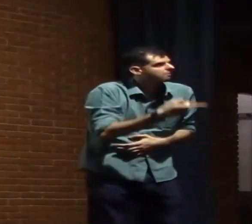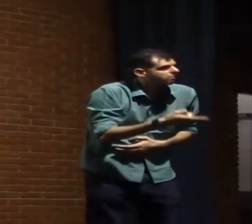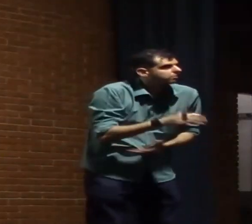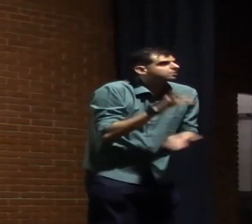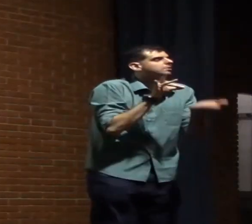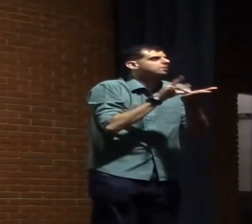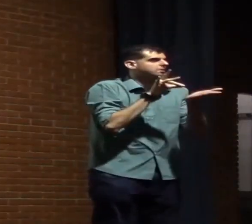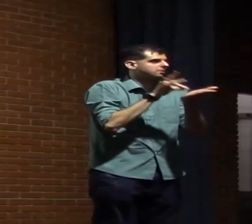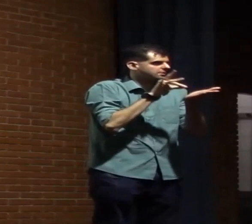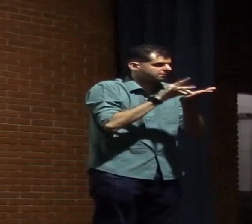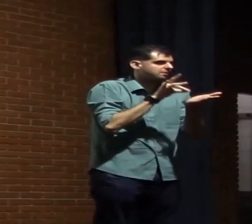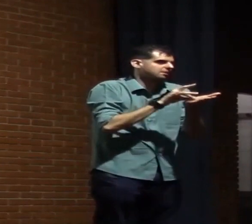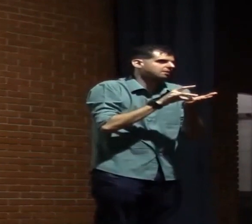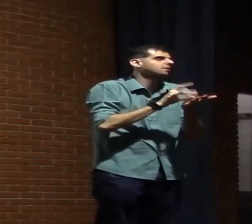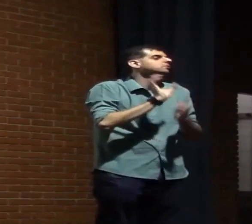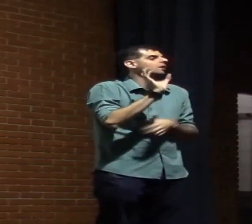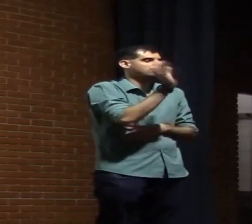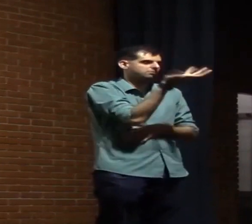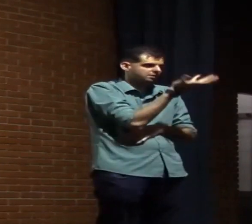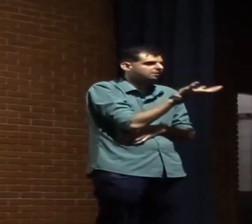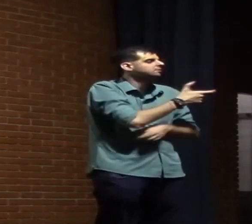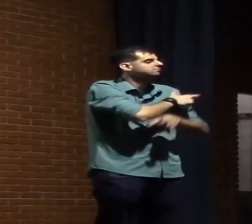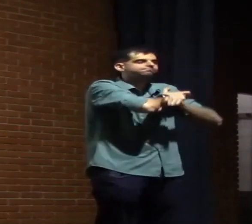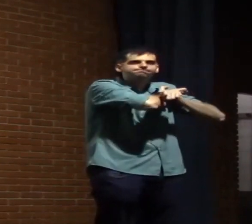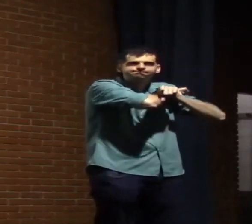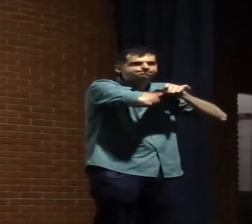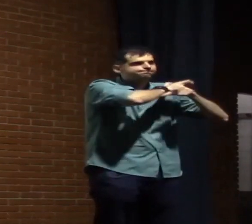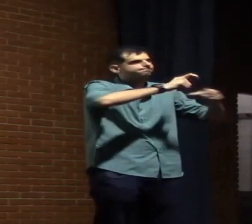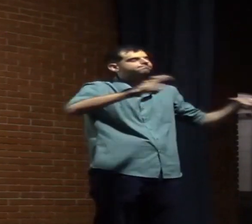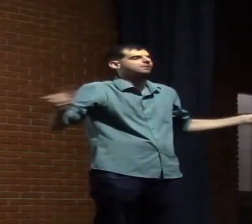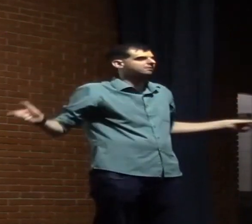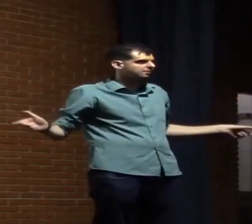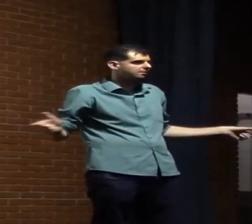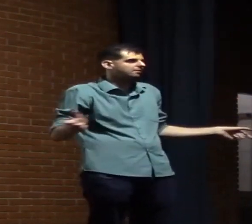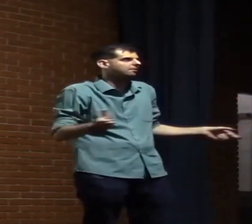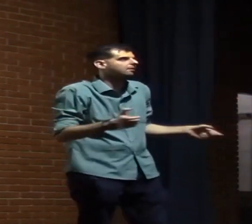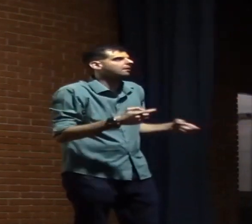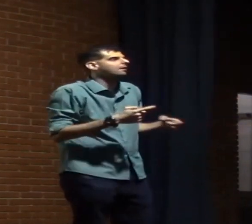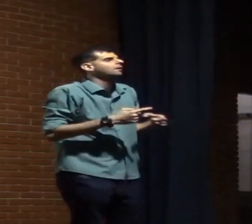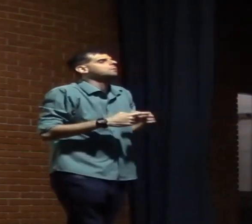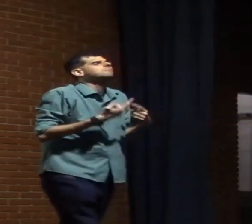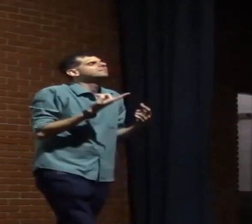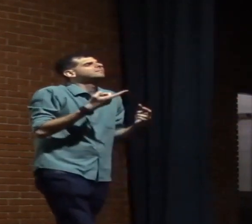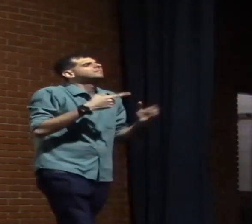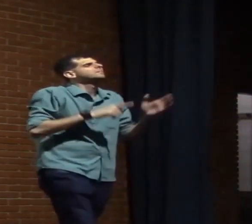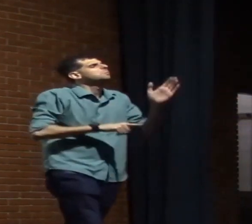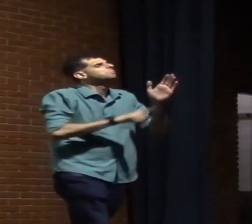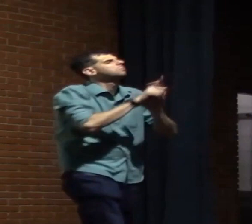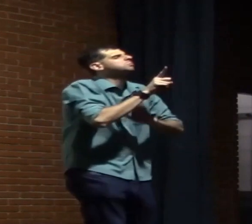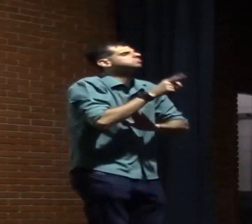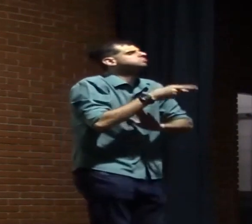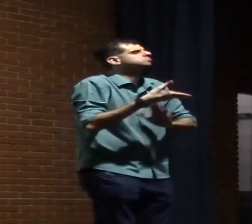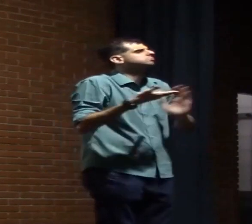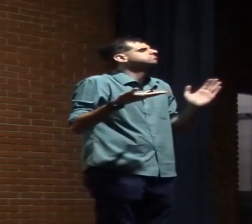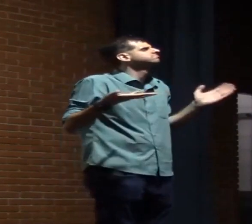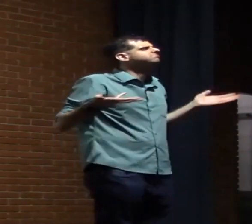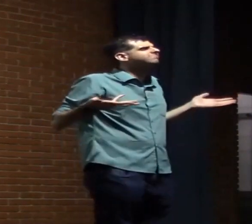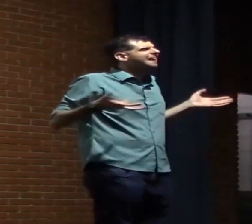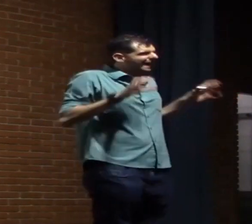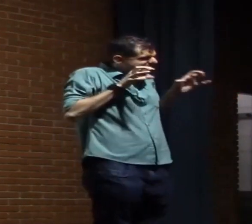vocês viram só? E isso é verdade, isso é verdade, acontece com a maioria dos surdos, situações como essas, né? Mas aí